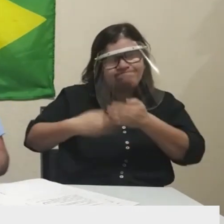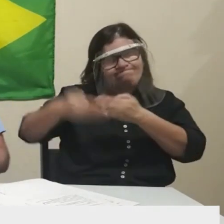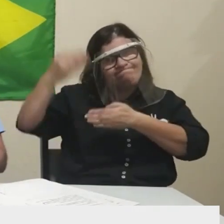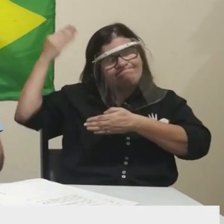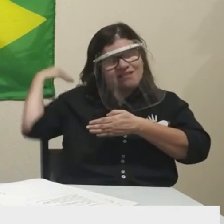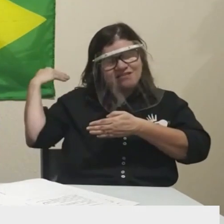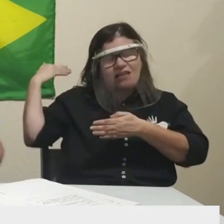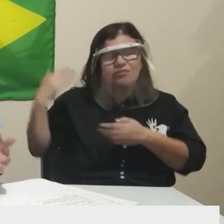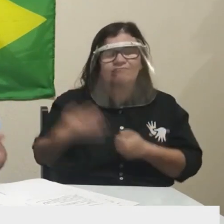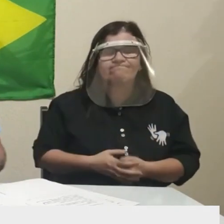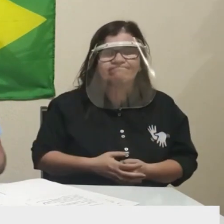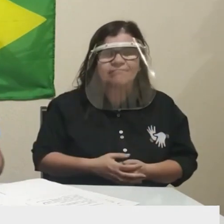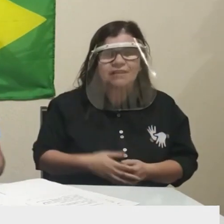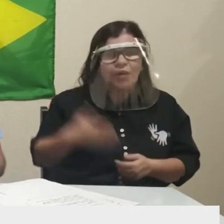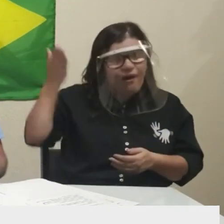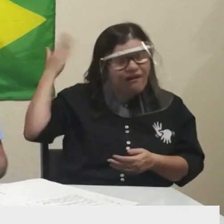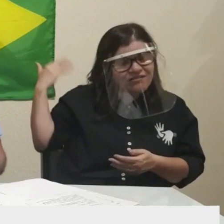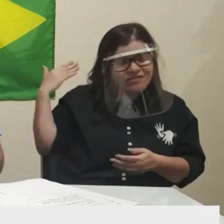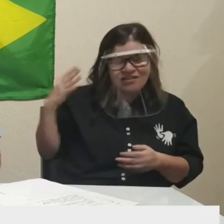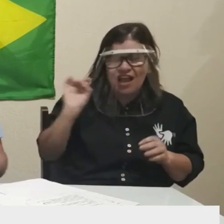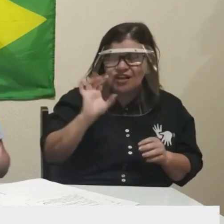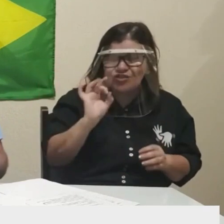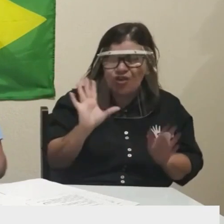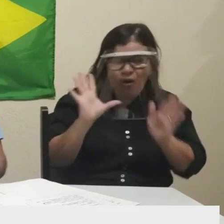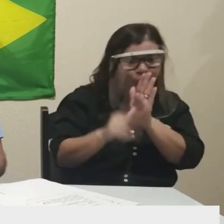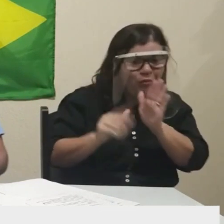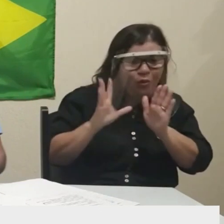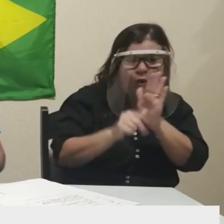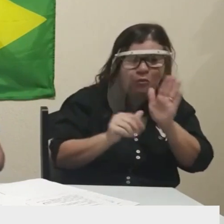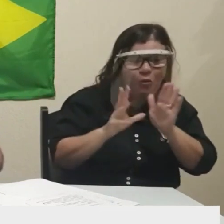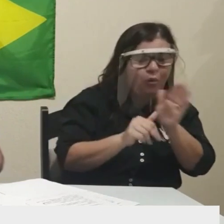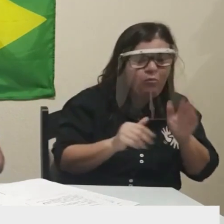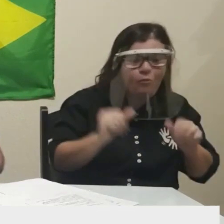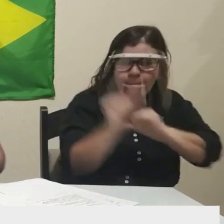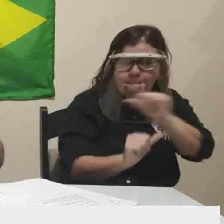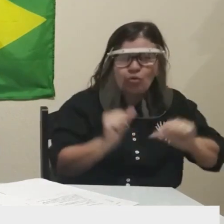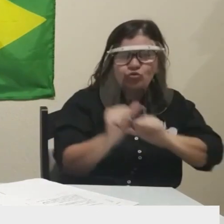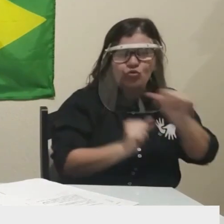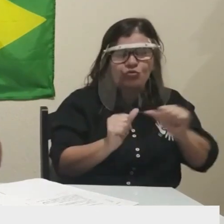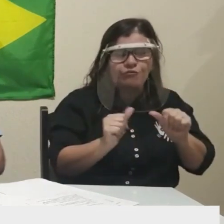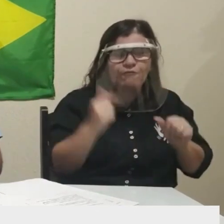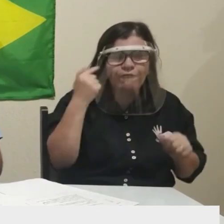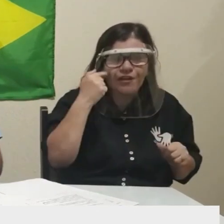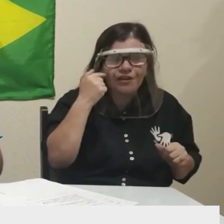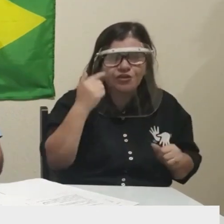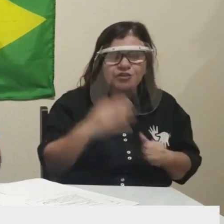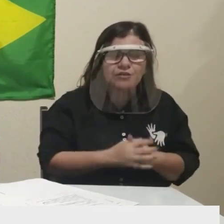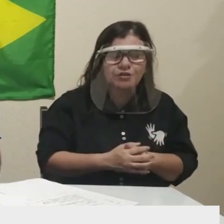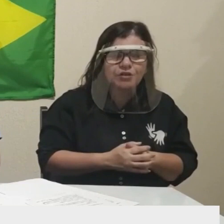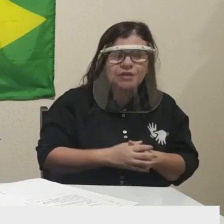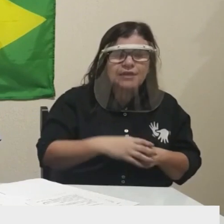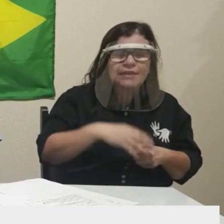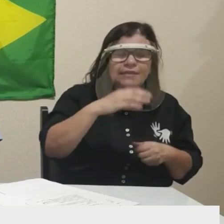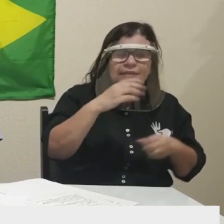hoje em dia, era foco de corrupção. Mudou completamente. Olha os portos do Brasil, olha o Porto de Santos. Era